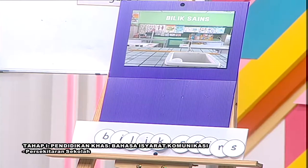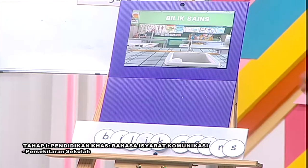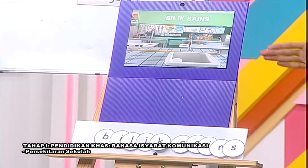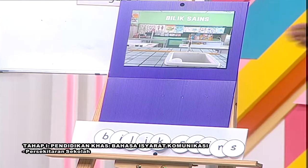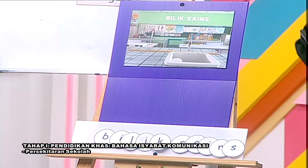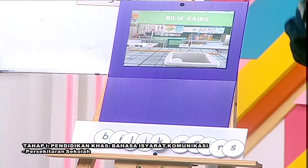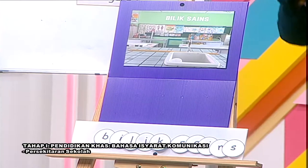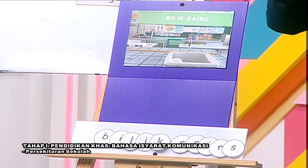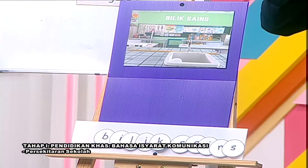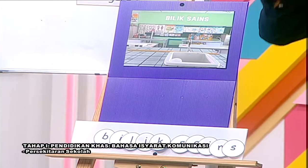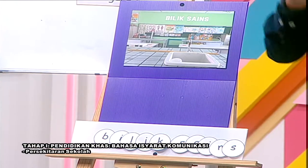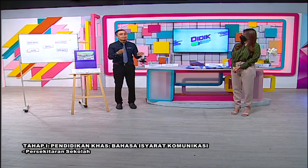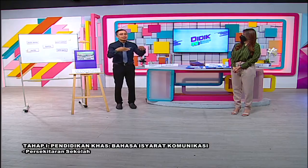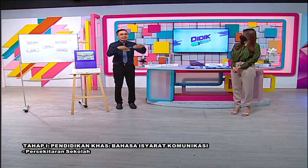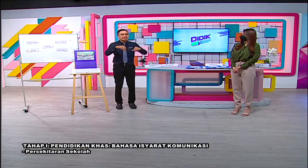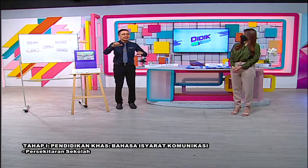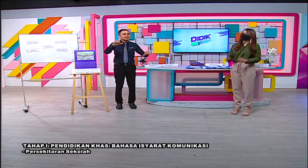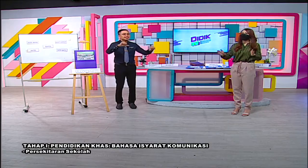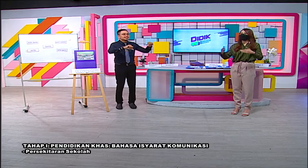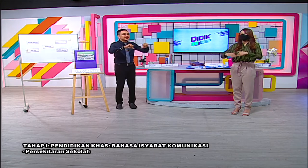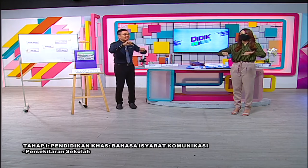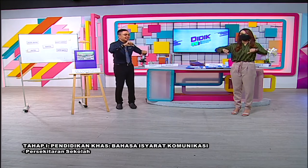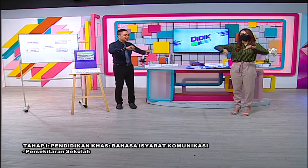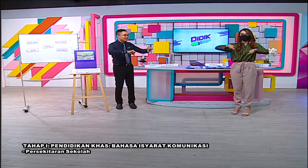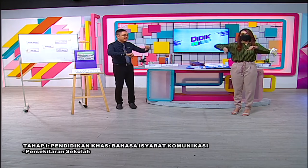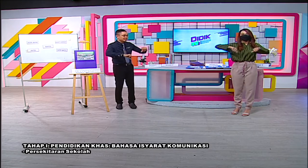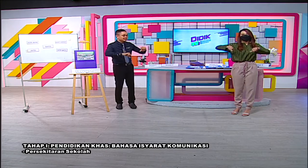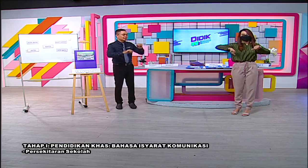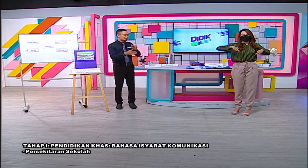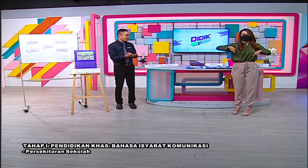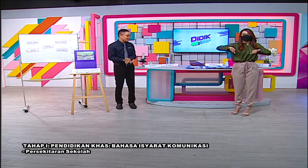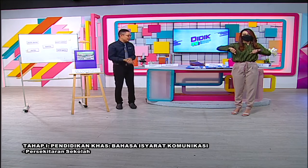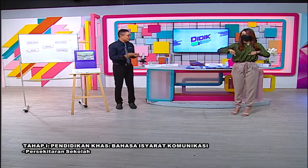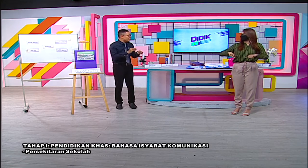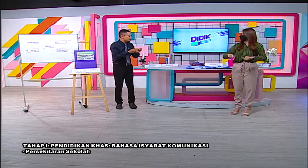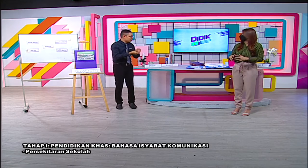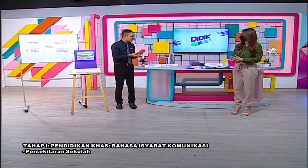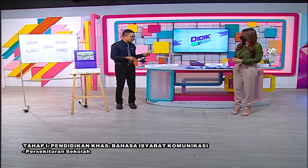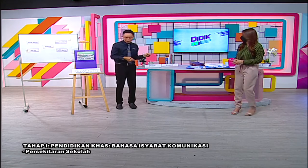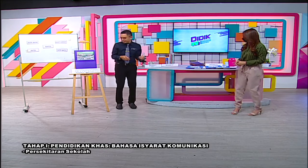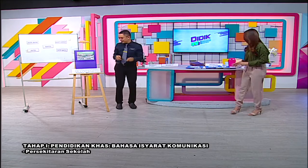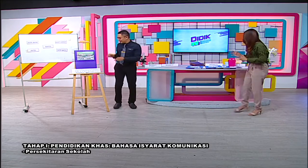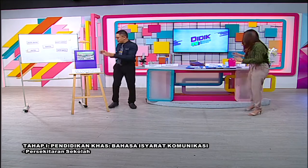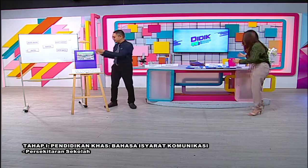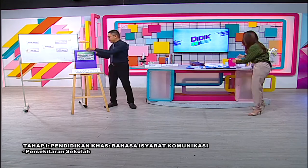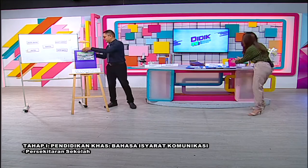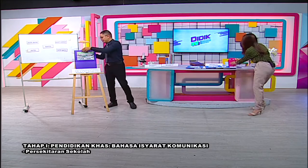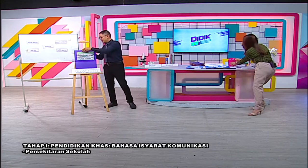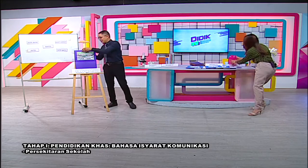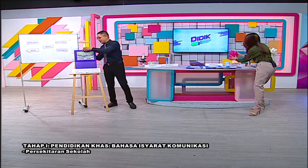ini isyarat untuk bilik sains. Okey. Nombor 2. Kak Eli boleh pilih nombor? Boleh. Okey.